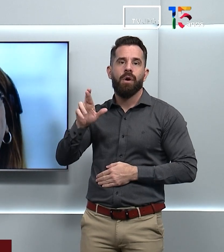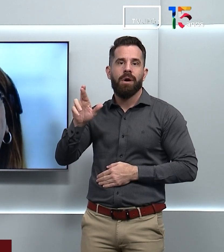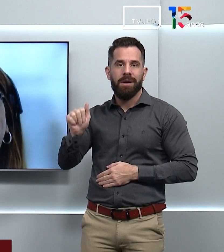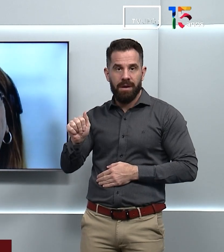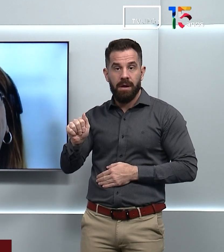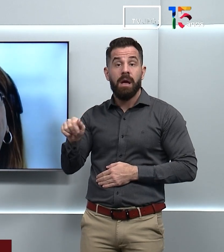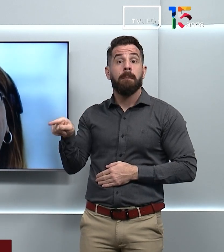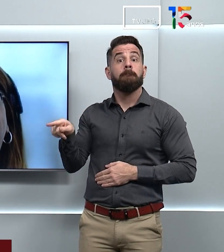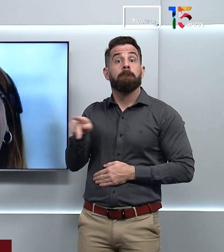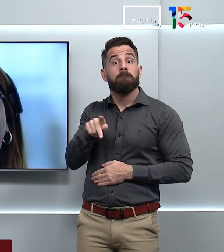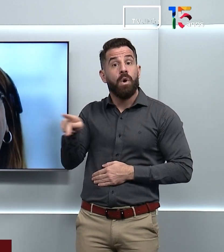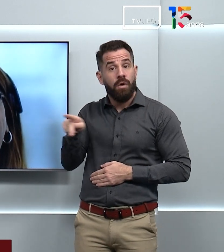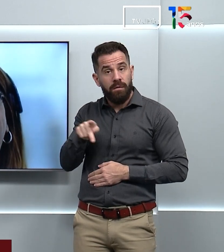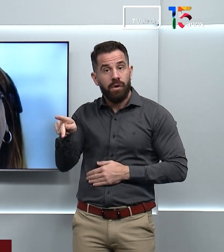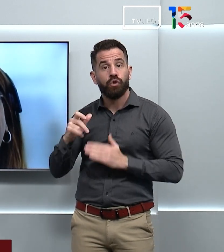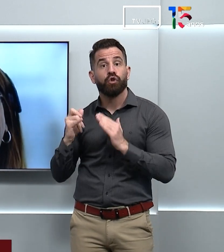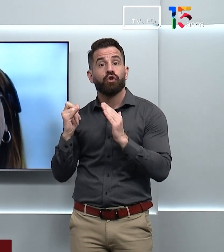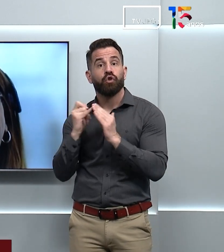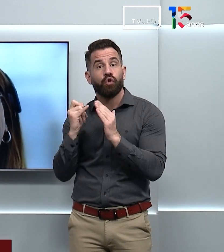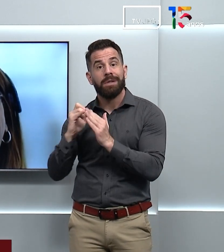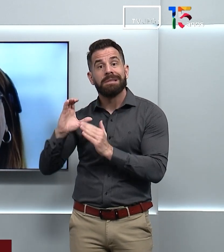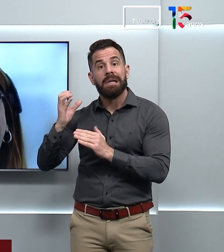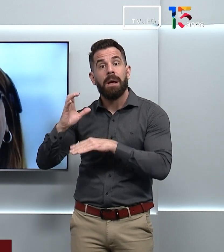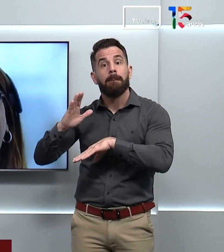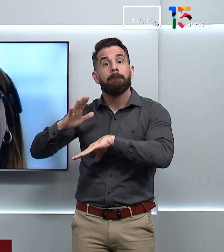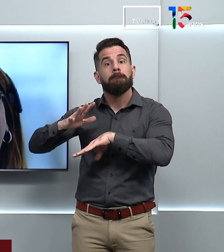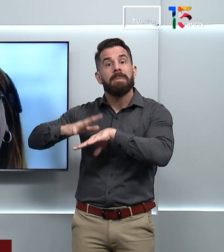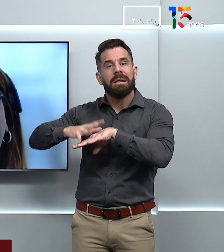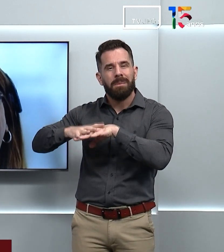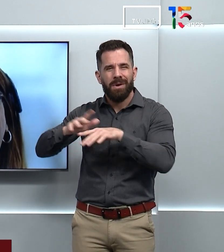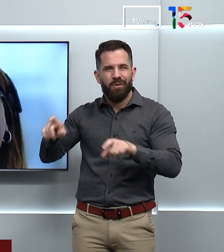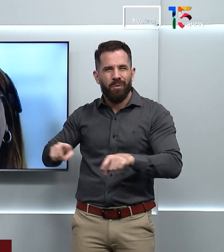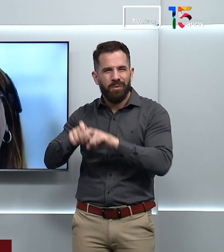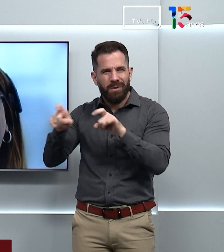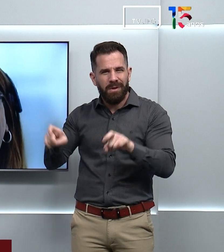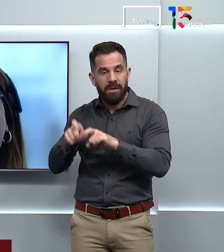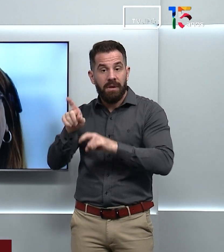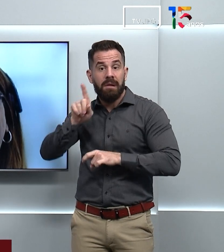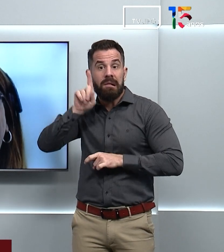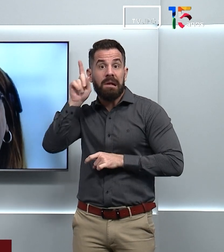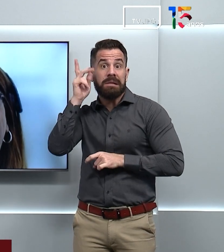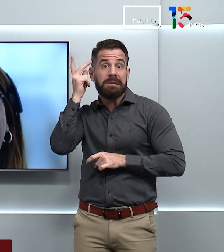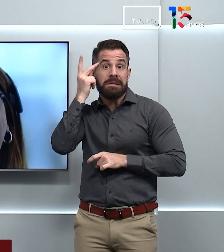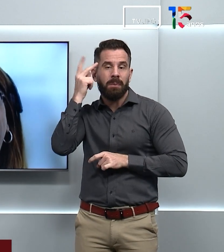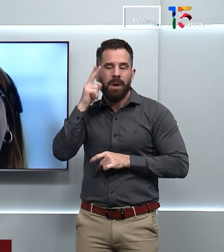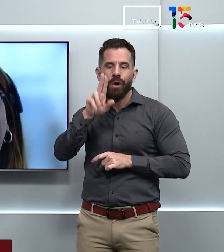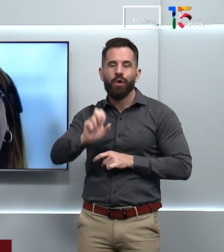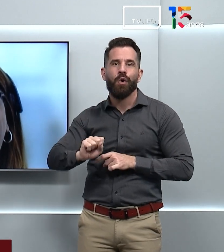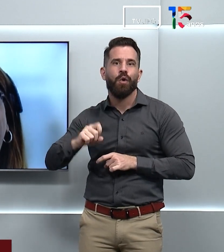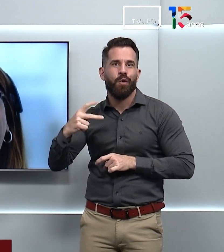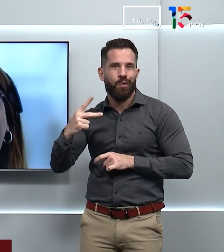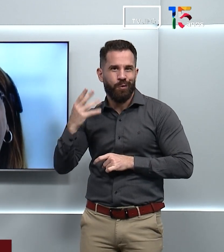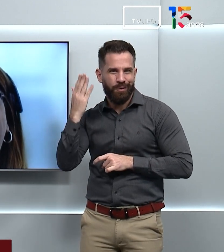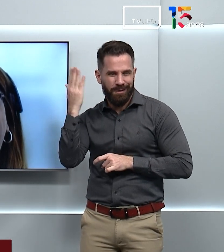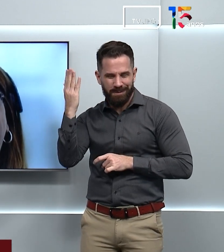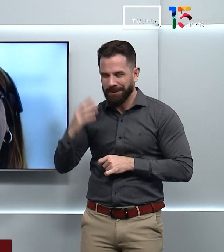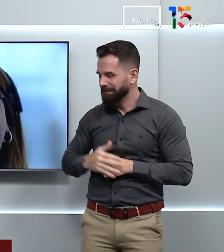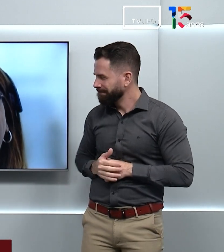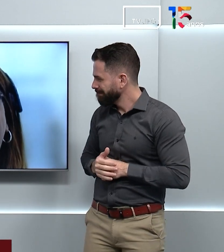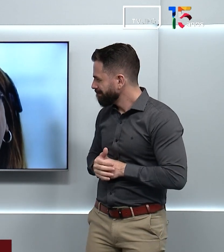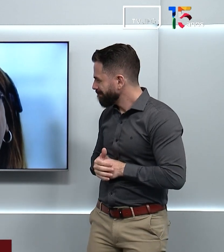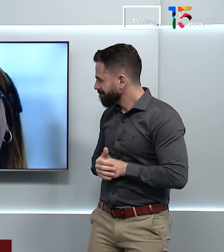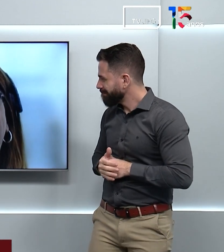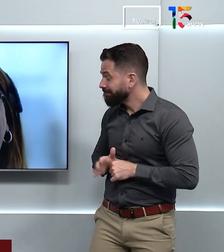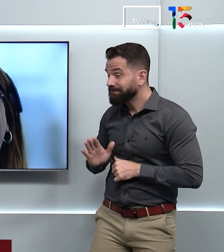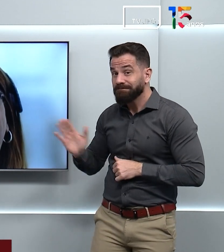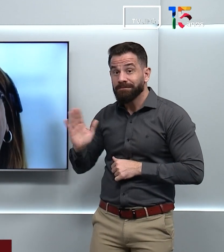Garofalo, professora do Instituto de Ciências Matemáticas e de Computação da Universidade de São Paulo, a USP. Ela já está aqui com a gente na tela.